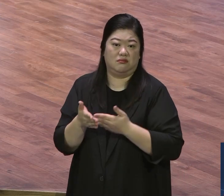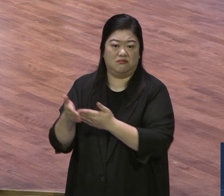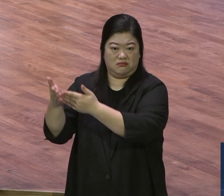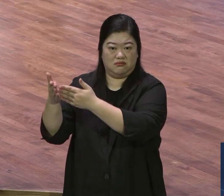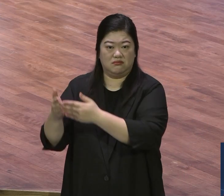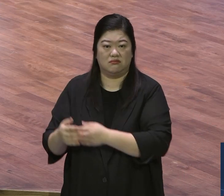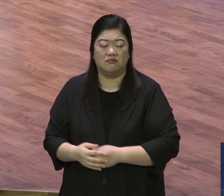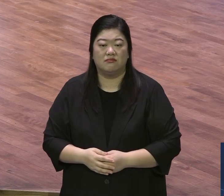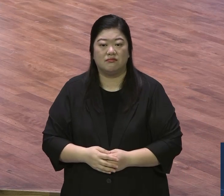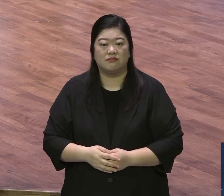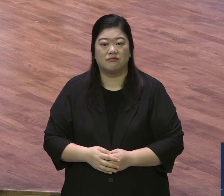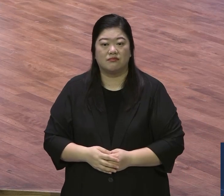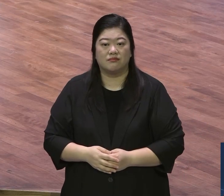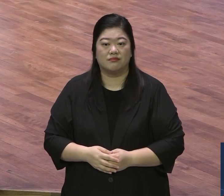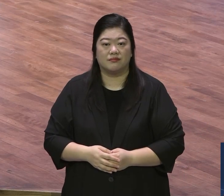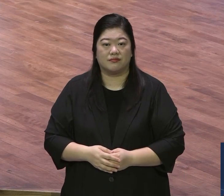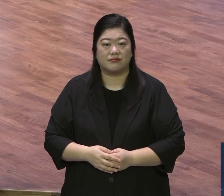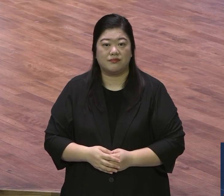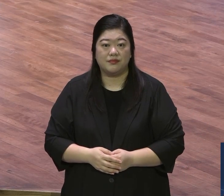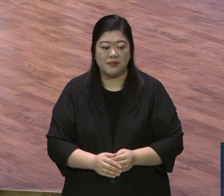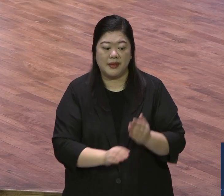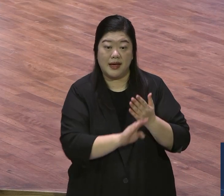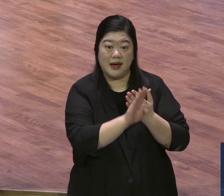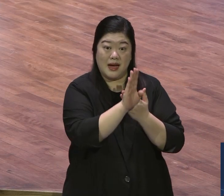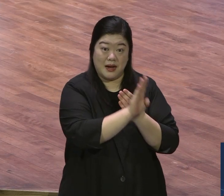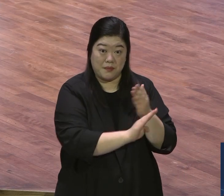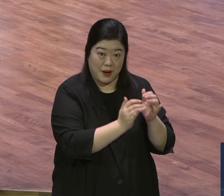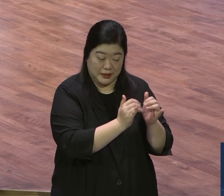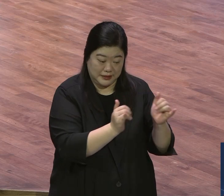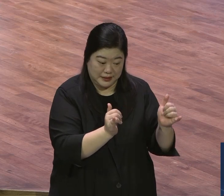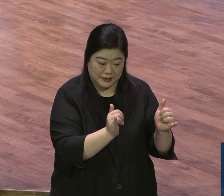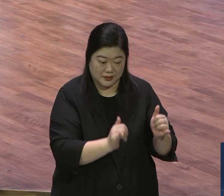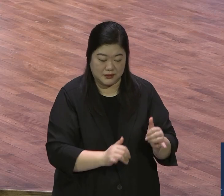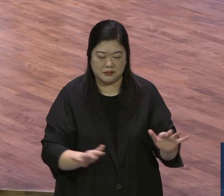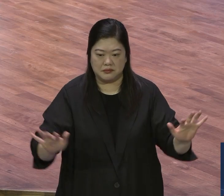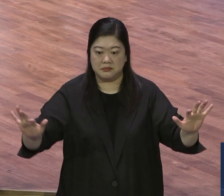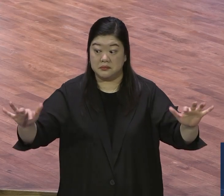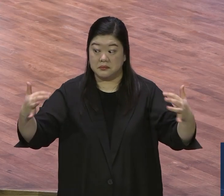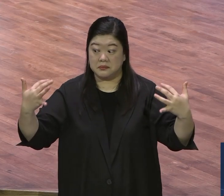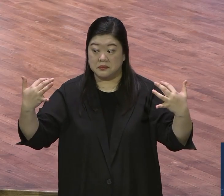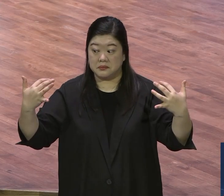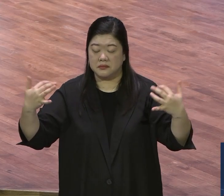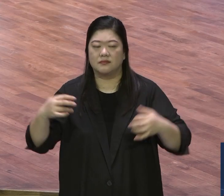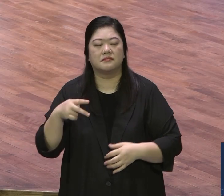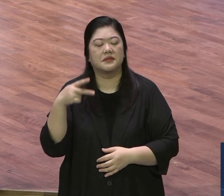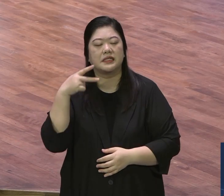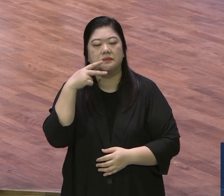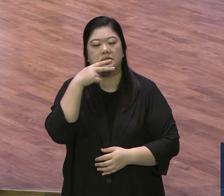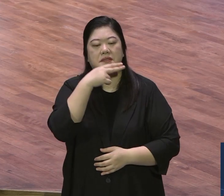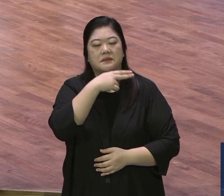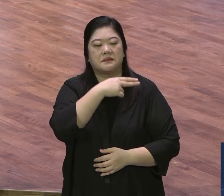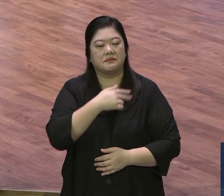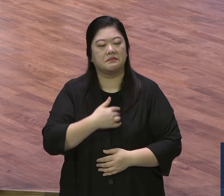바리신들은 자신들의 경건한 삶을 산다는 것을 과시하기 위해서 자주 검식을 했어요.